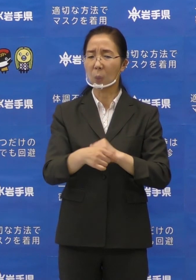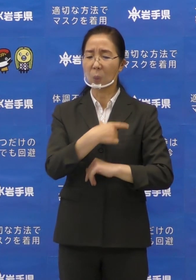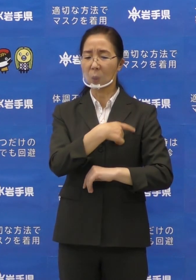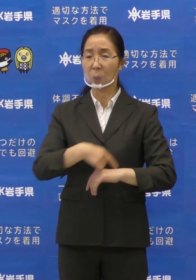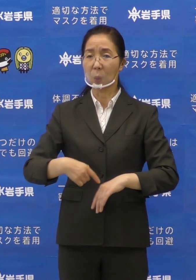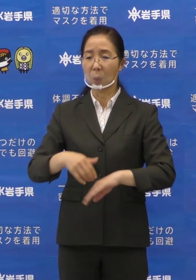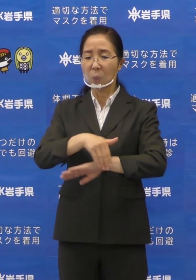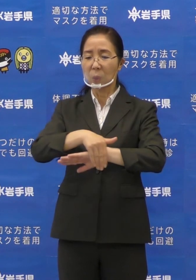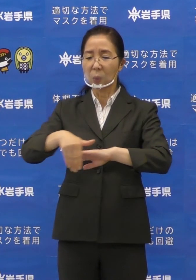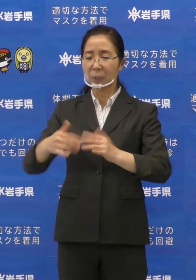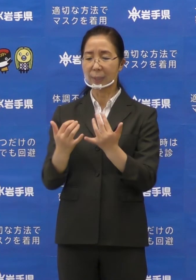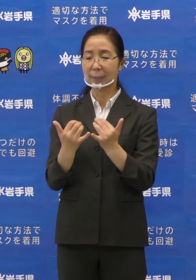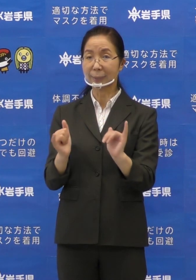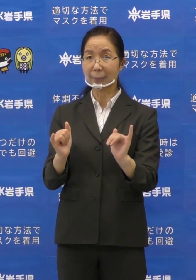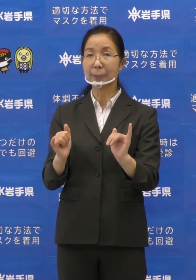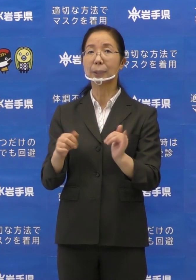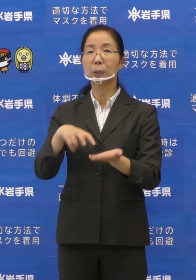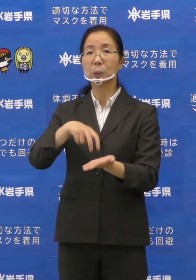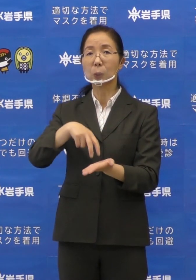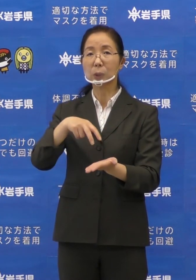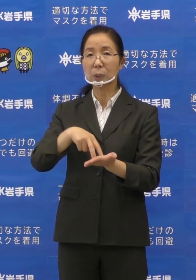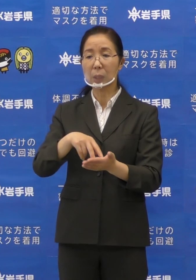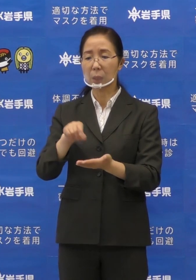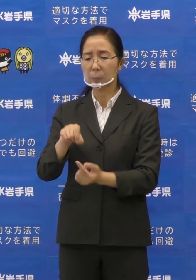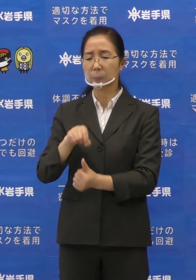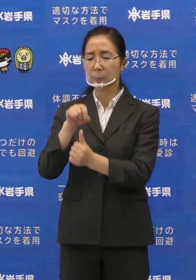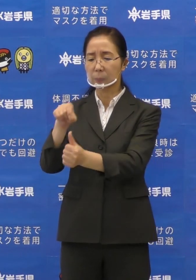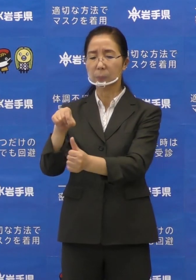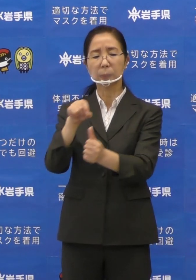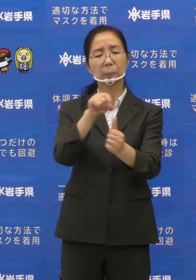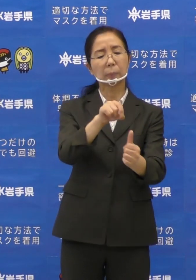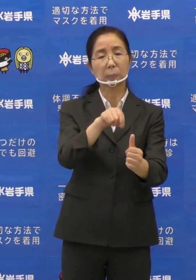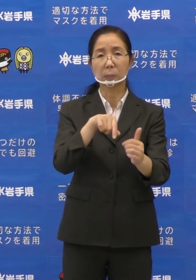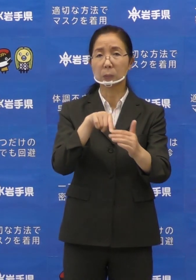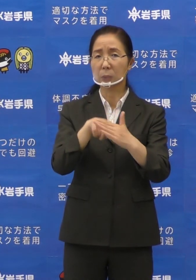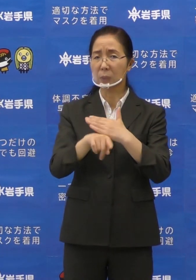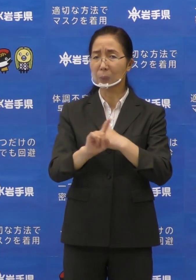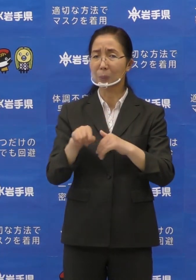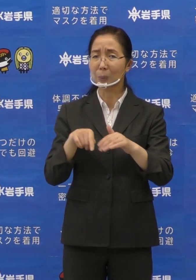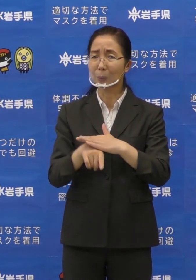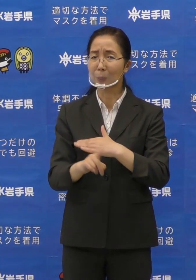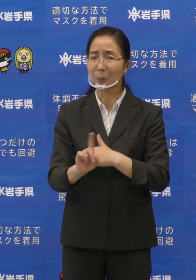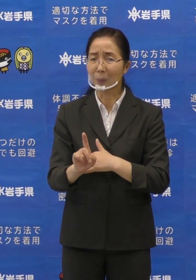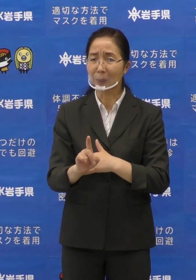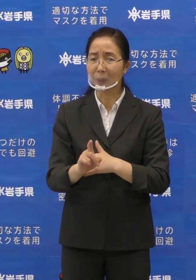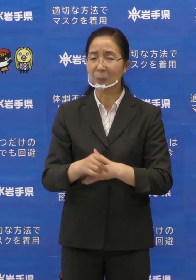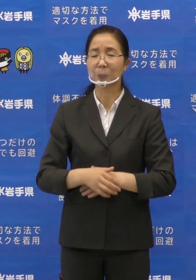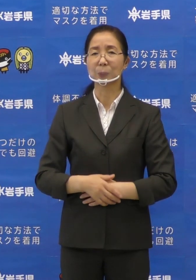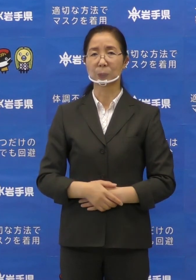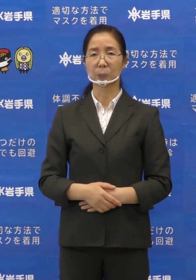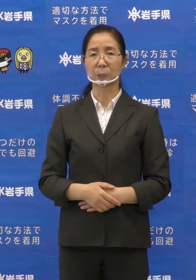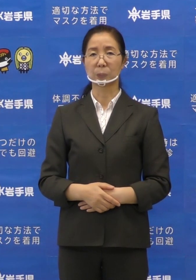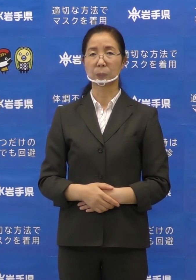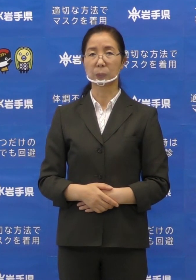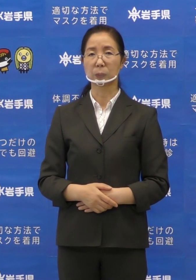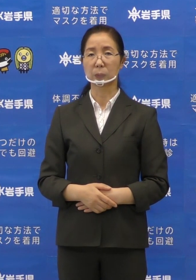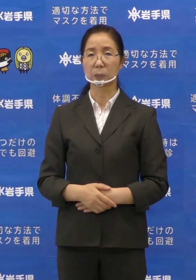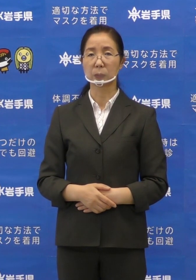者に据えたのは、なぜでしょうか。 まあ、そこはあの